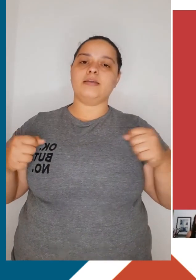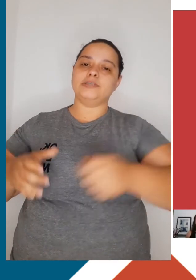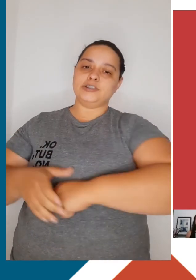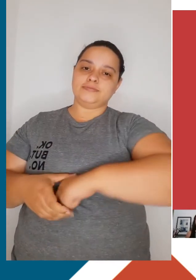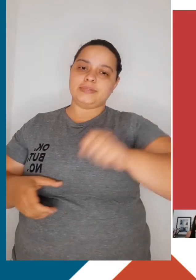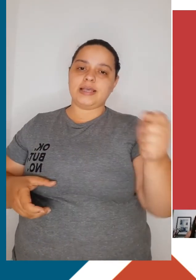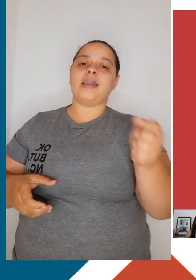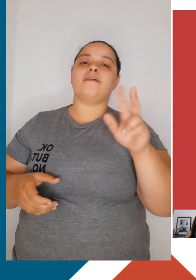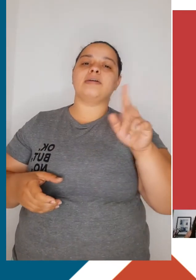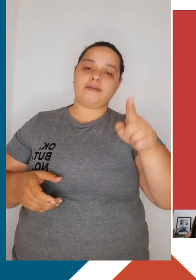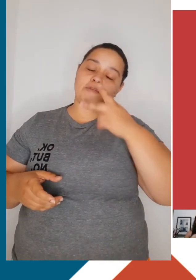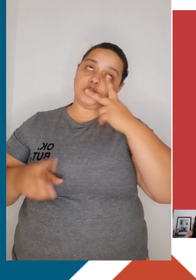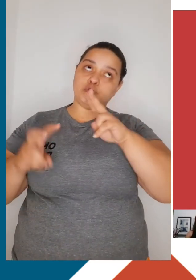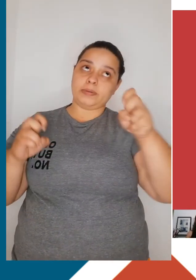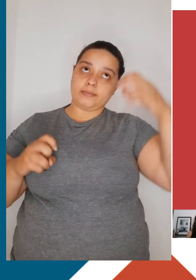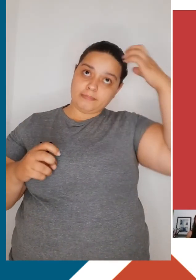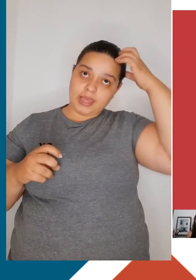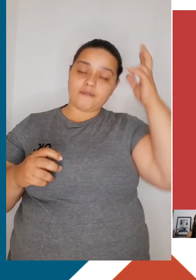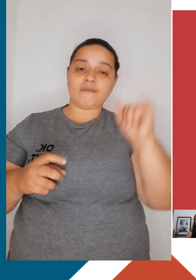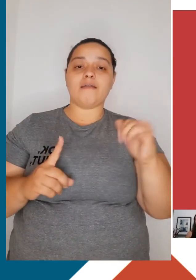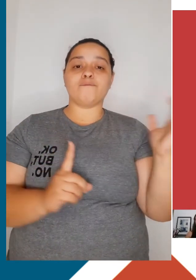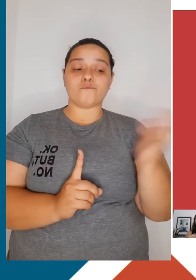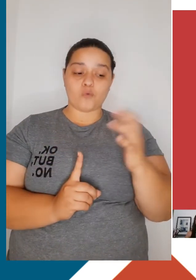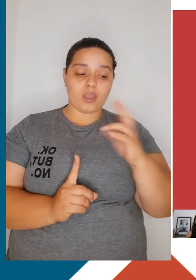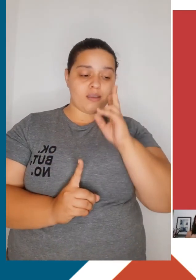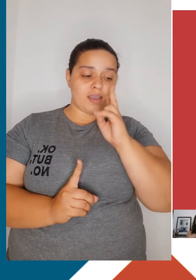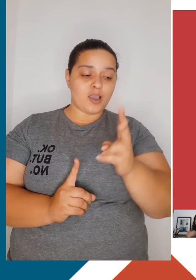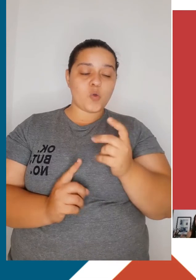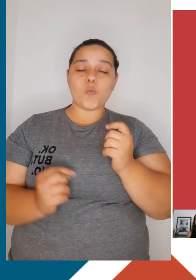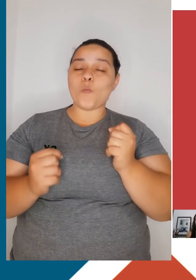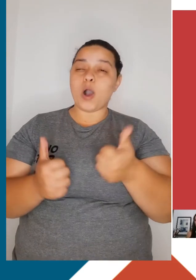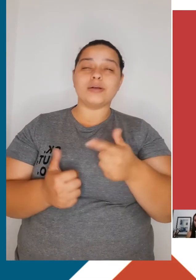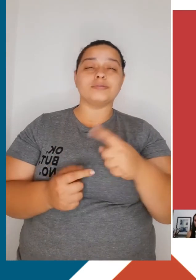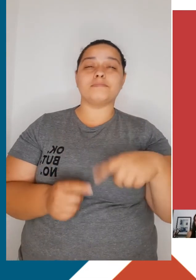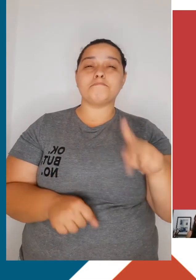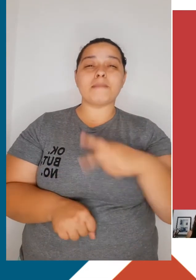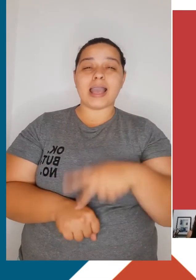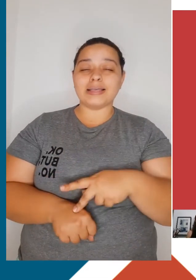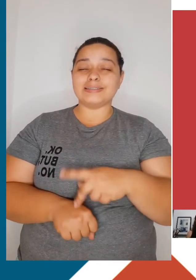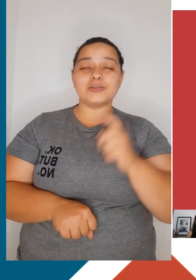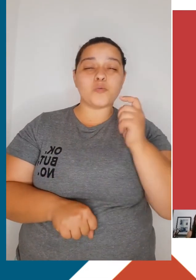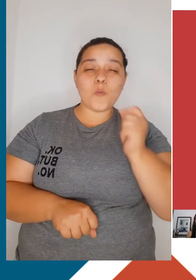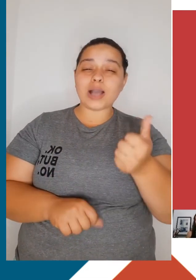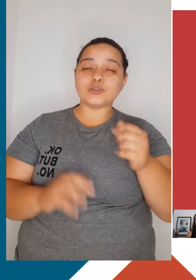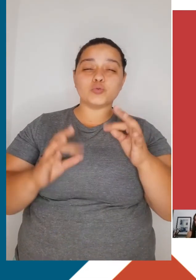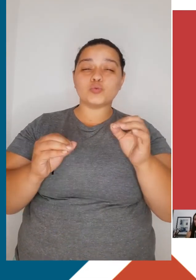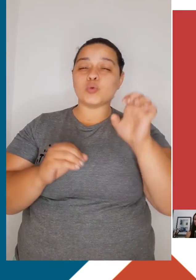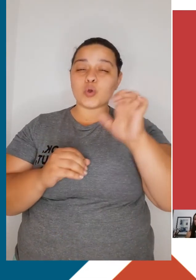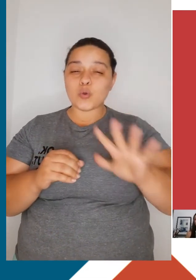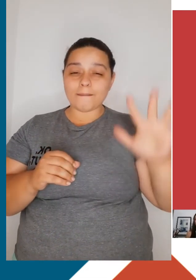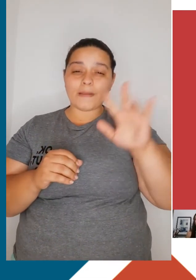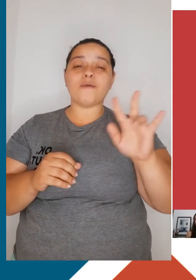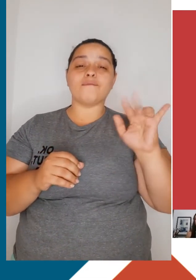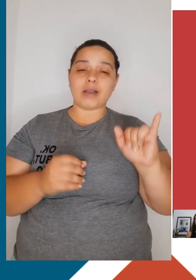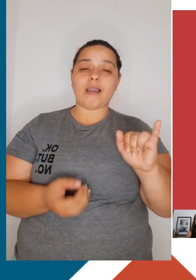de um império, então ele vai influenciar, como a gente pode ver pelo mapa, né? Quase todos os países, se não todos os países europeus. E